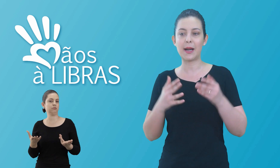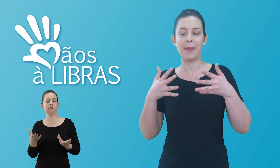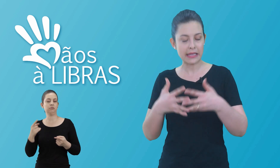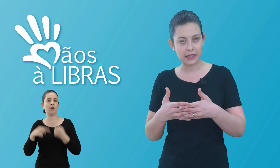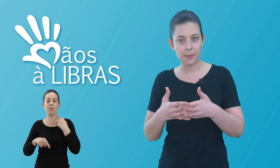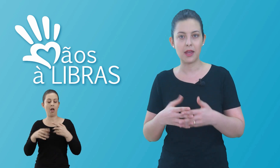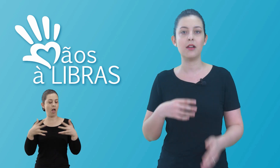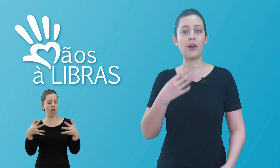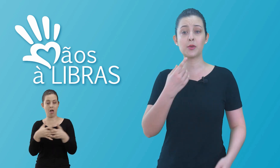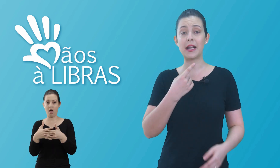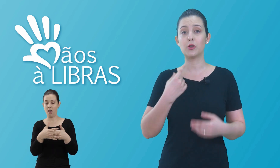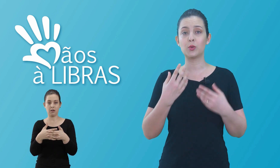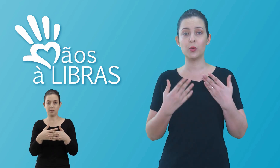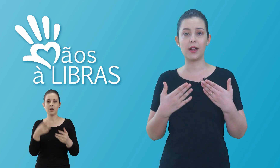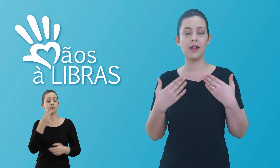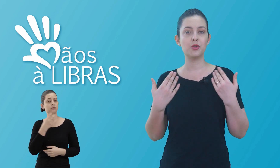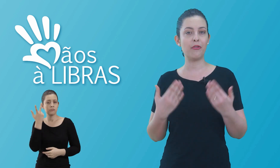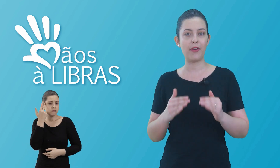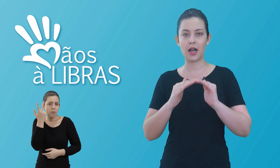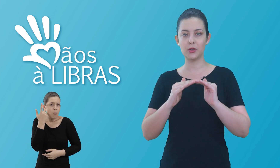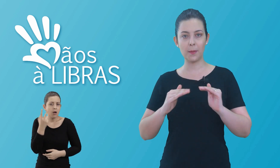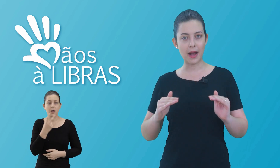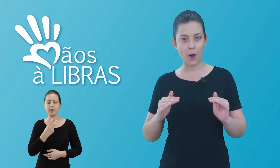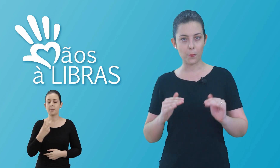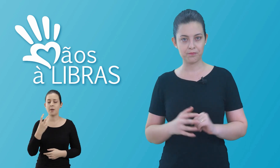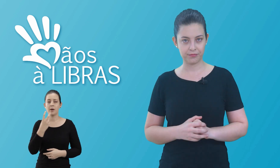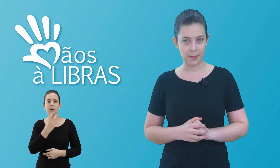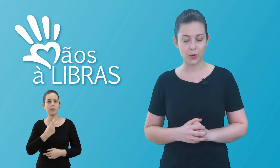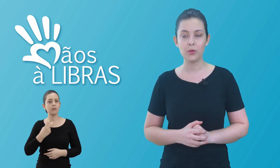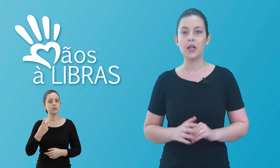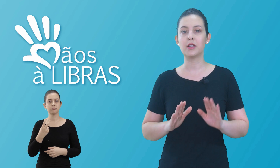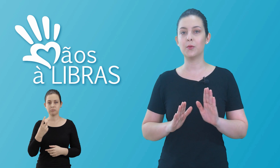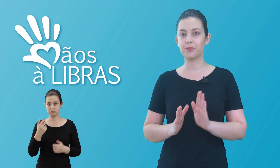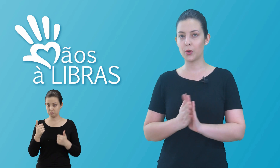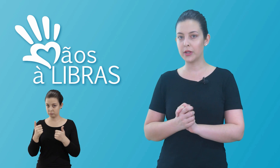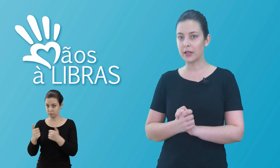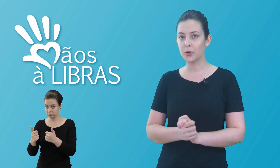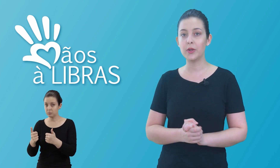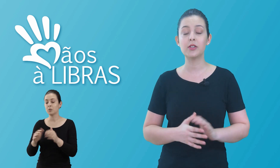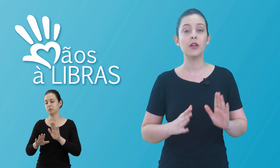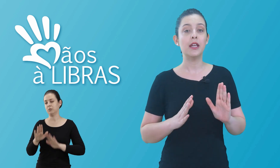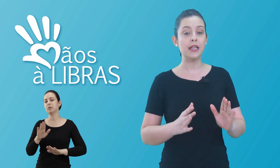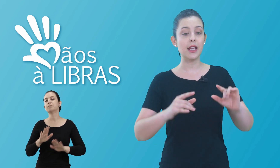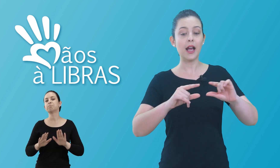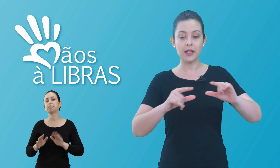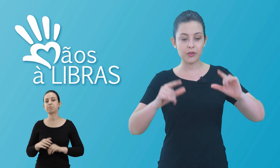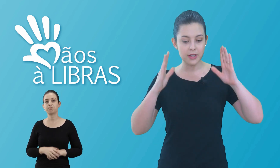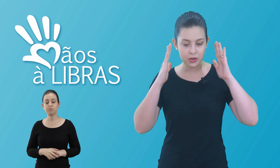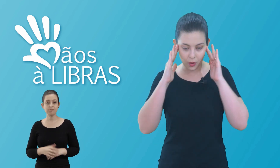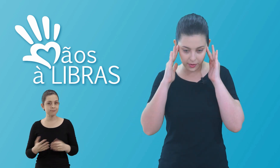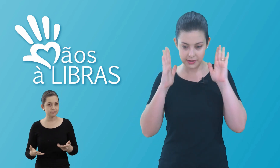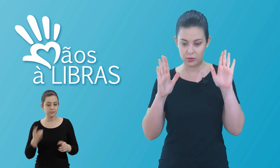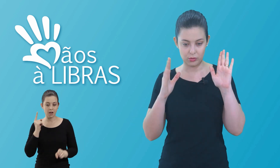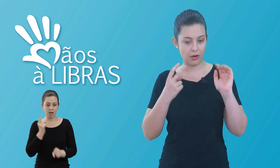você vai atrapalhar também. Ele faz uma leitura de uma fala normal, tá bom? Então, cuidado com isso. E aí